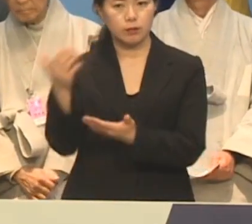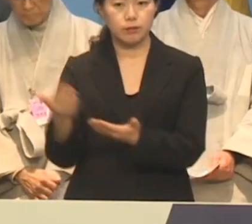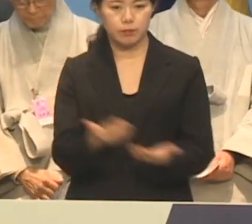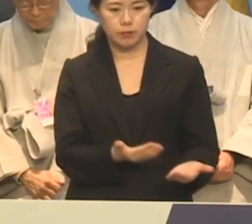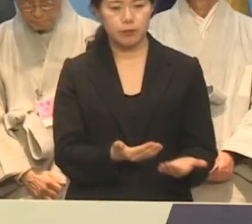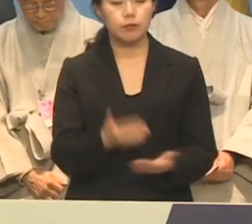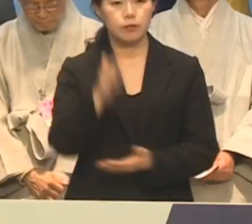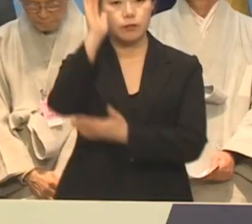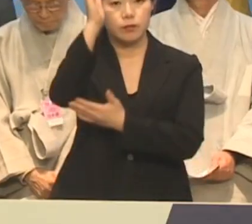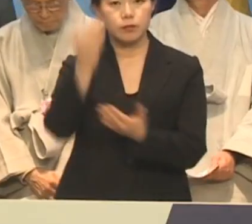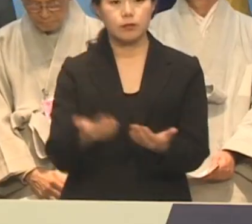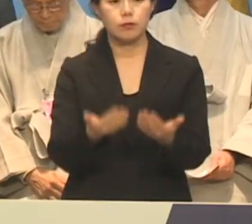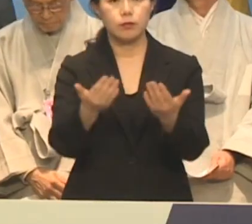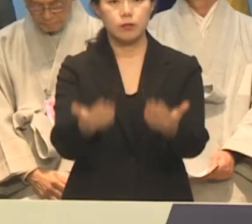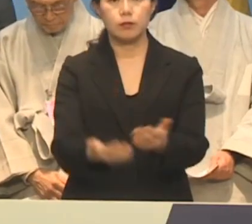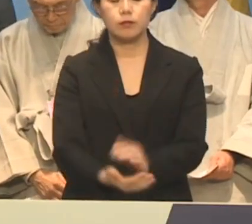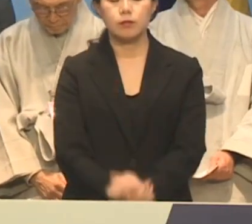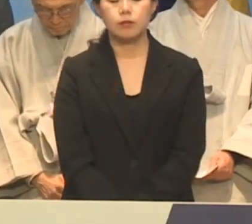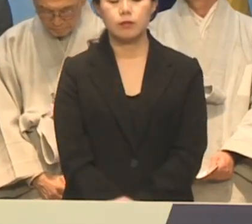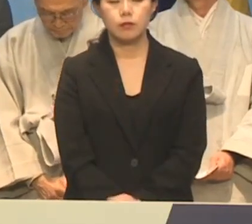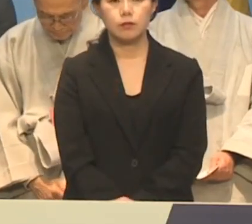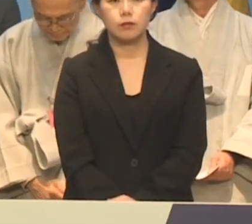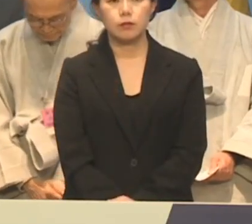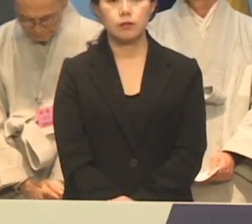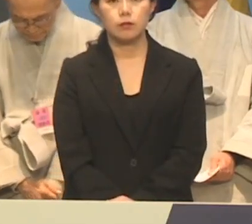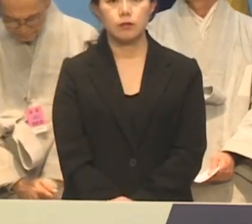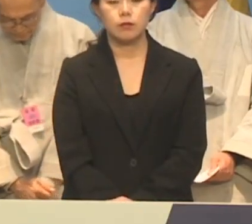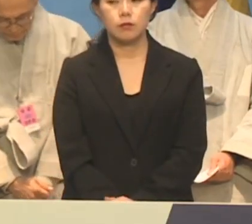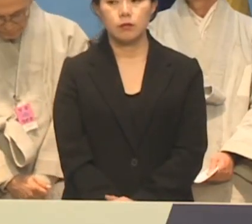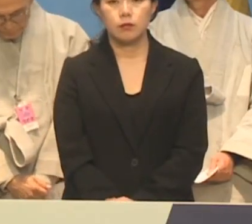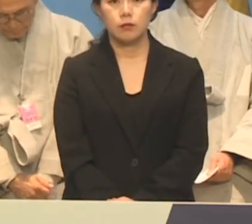말씀으로 시작하겠습니다.